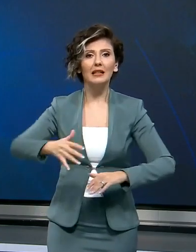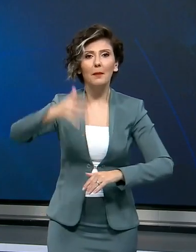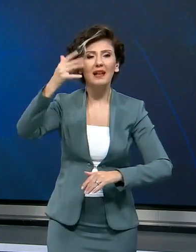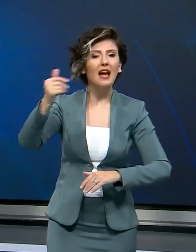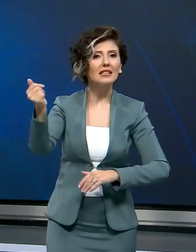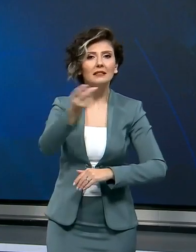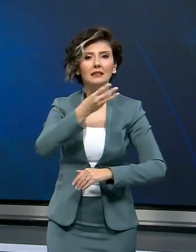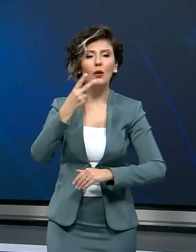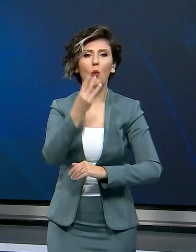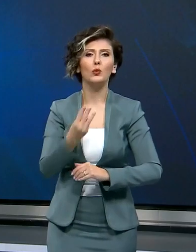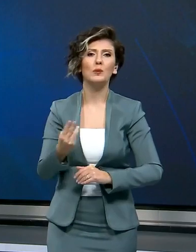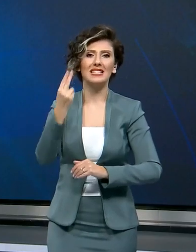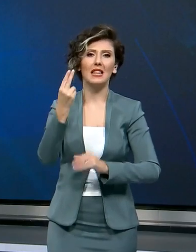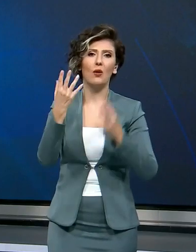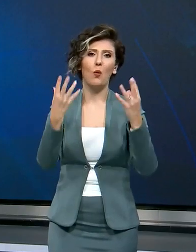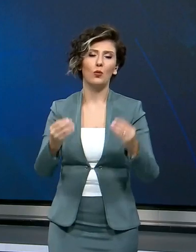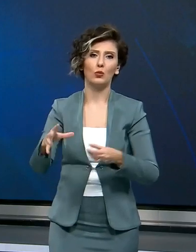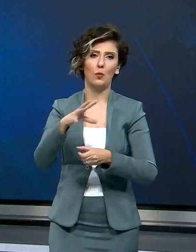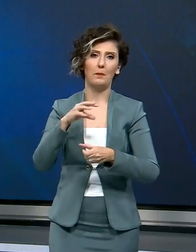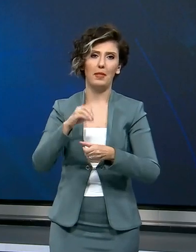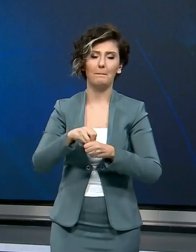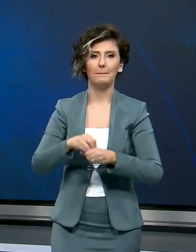bina sayısı 37'ye ulaştı.